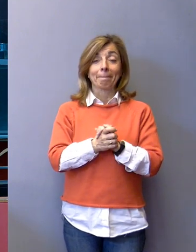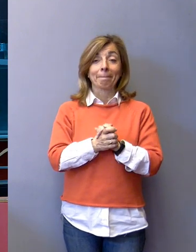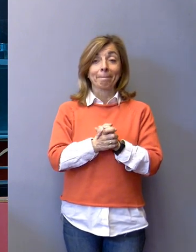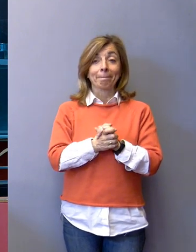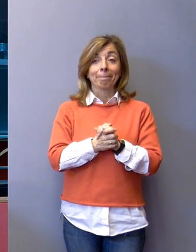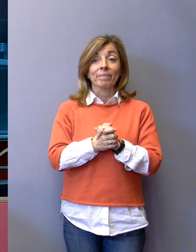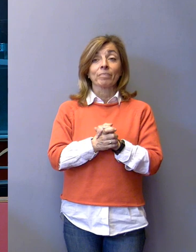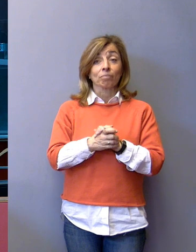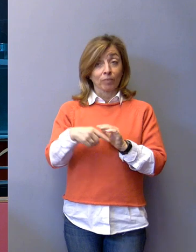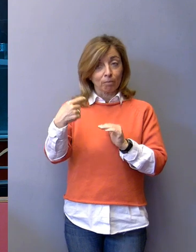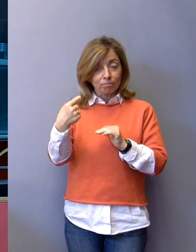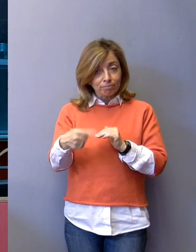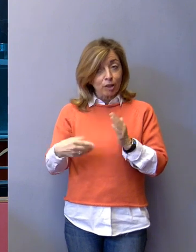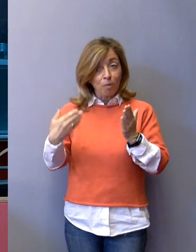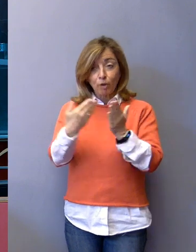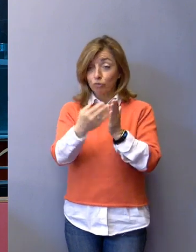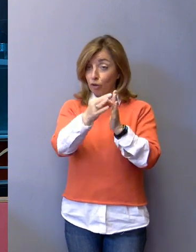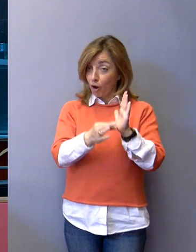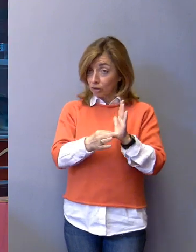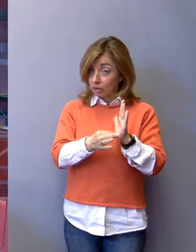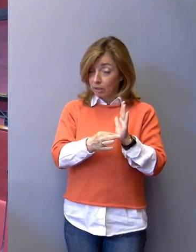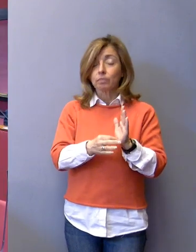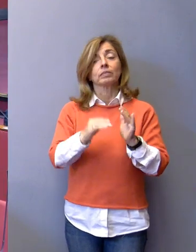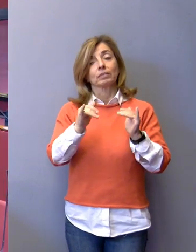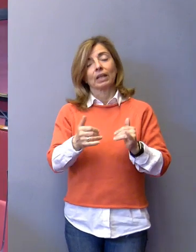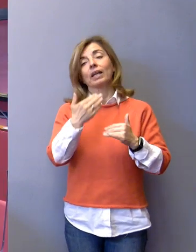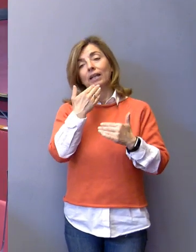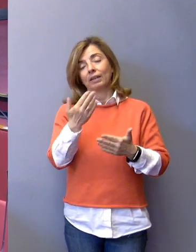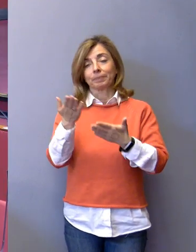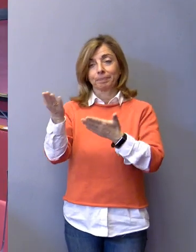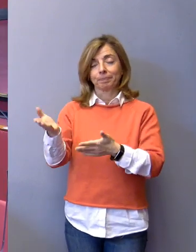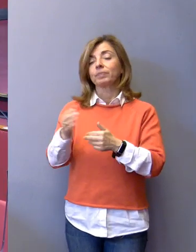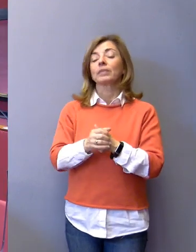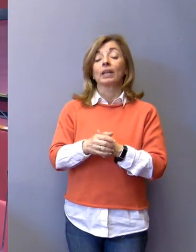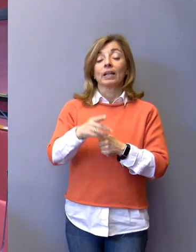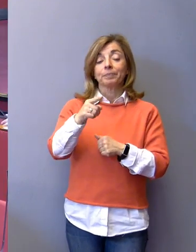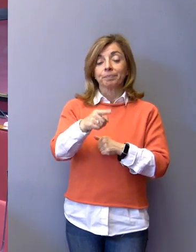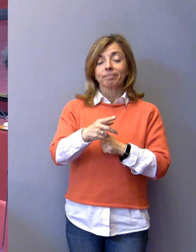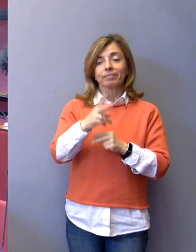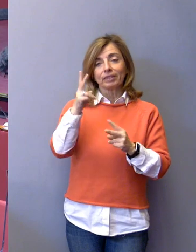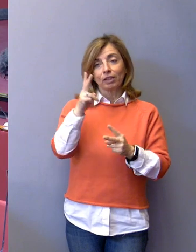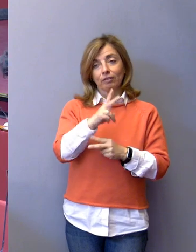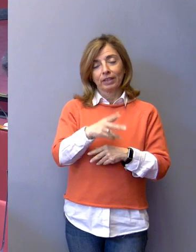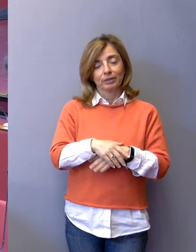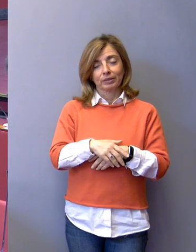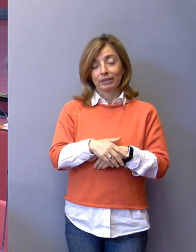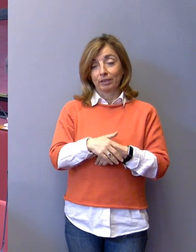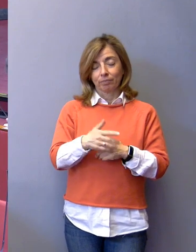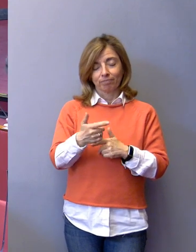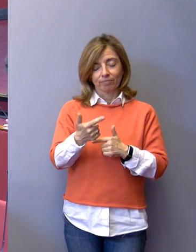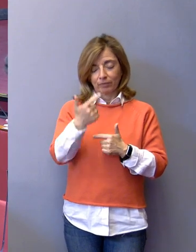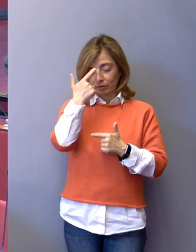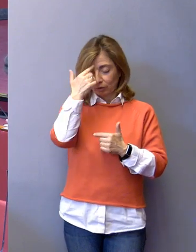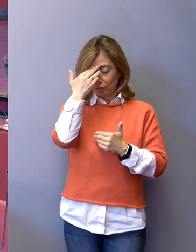è sempre emozione d'ordine Grazie Prego Allora prendendo atto che lei per sfortuna della città non ha cambiato idea